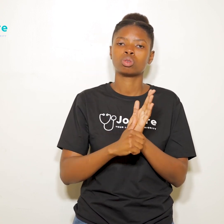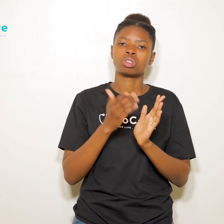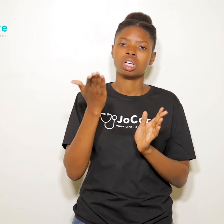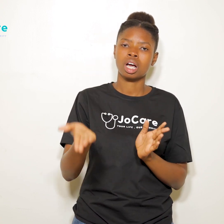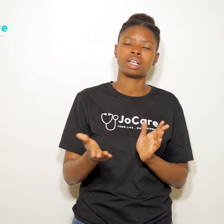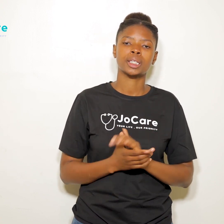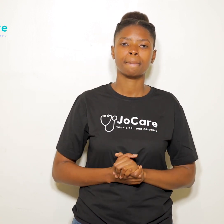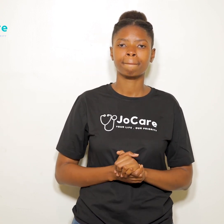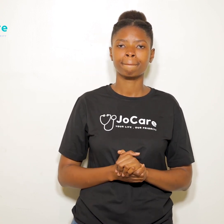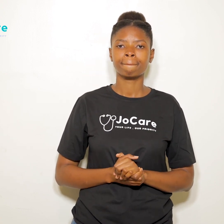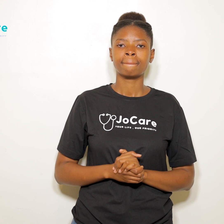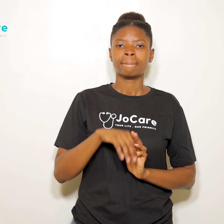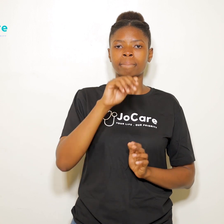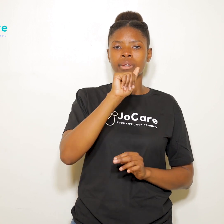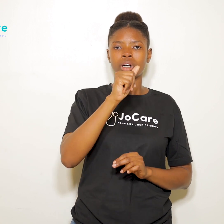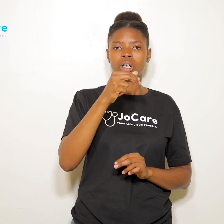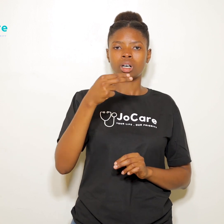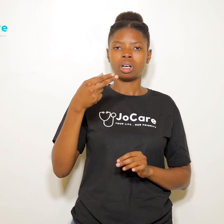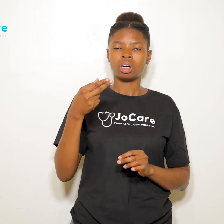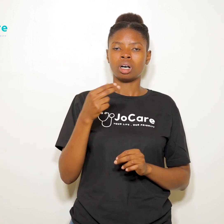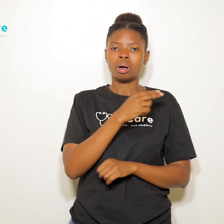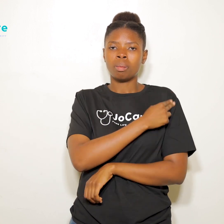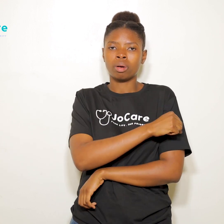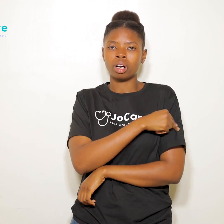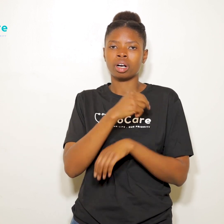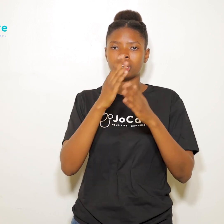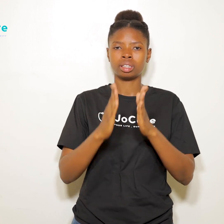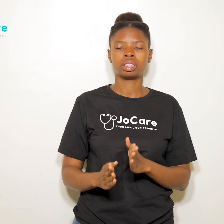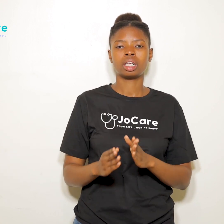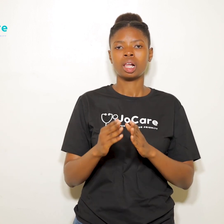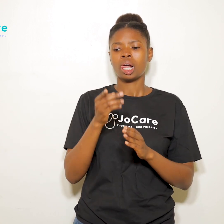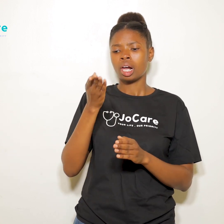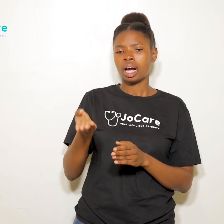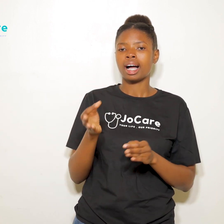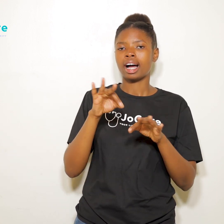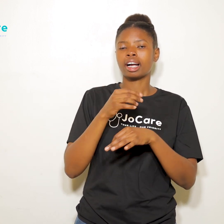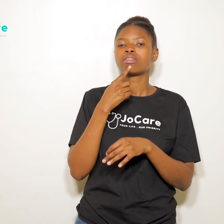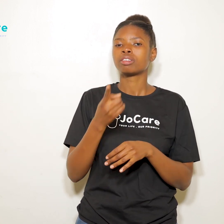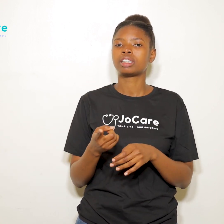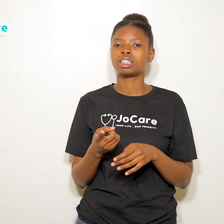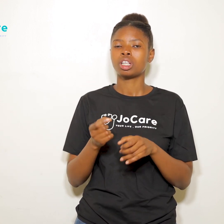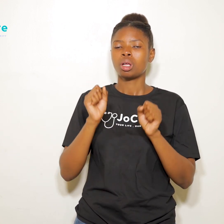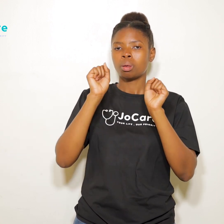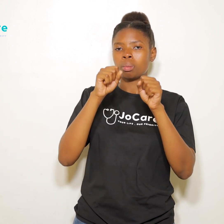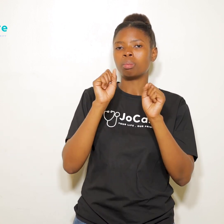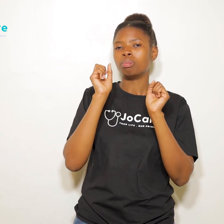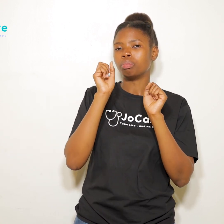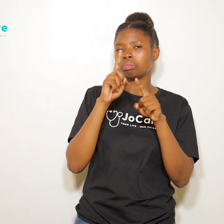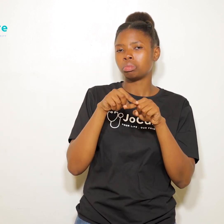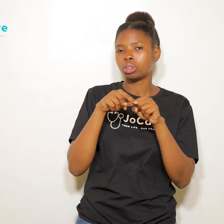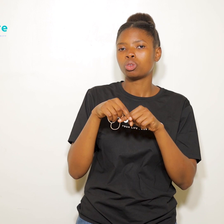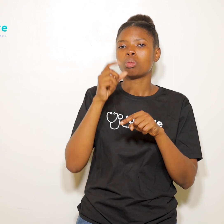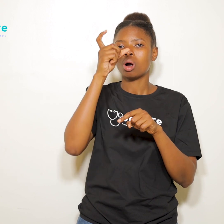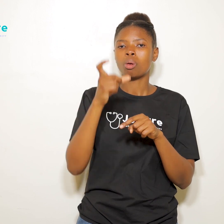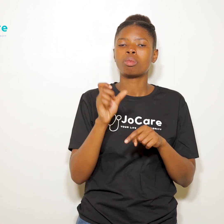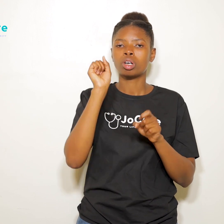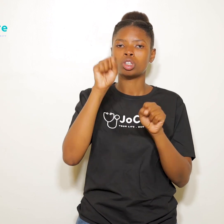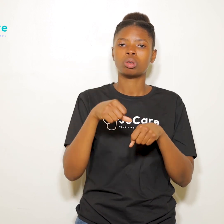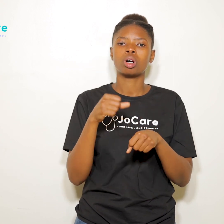Muganga, hari akantu uvuze neza uti bituma umuntu ashobora kumenya igihe asama cyangwa se n'igihe atasama, ariko